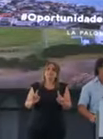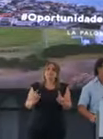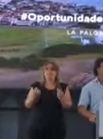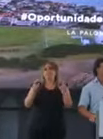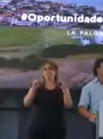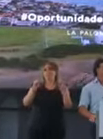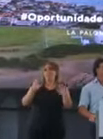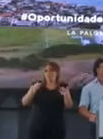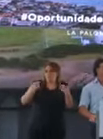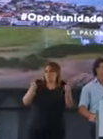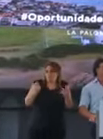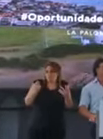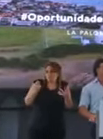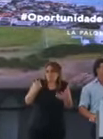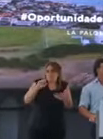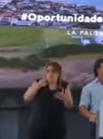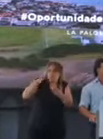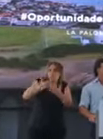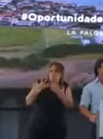temas de último momento.